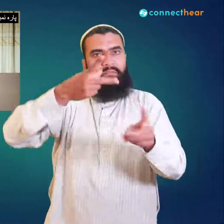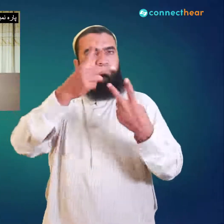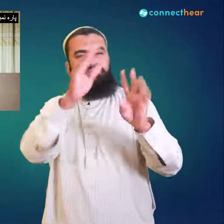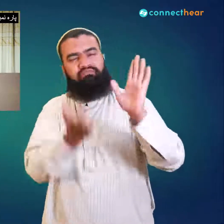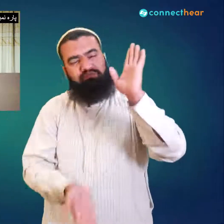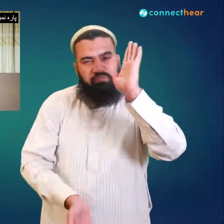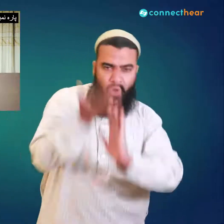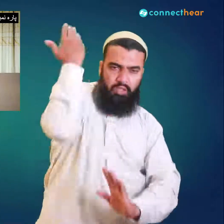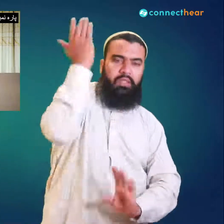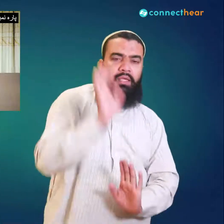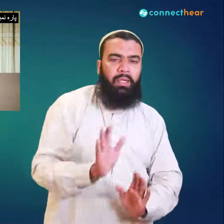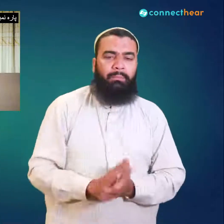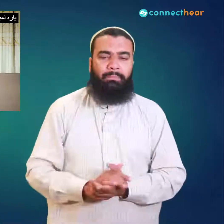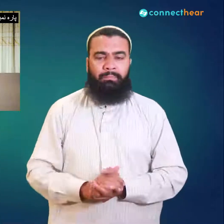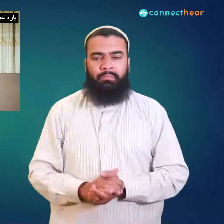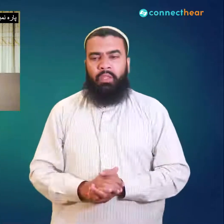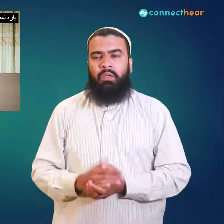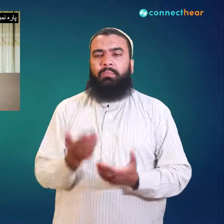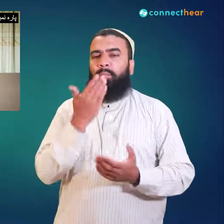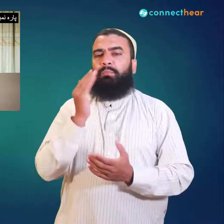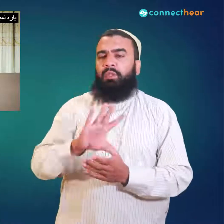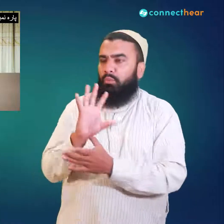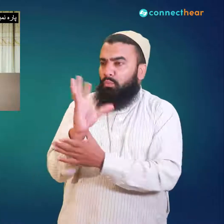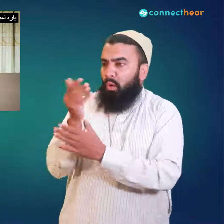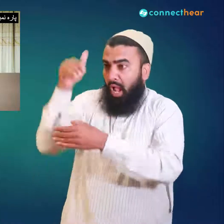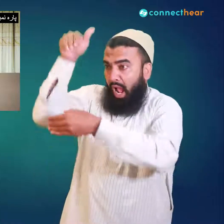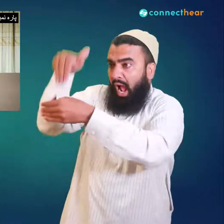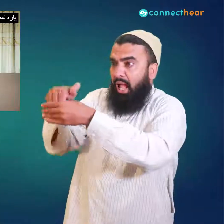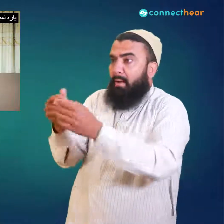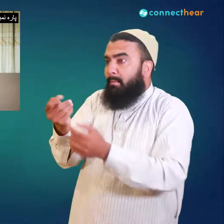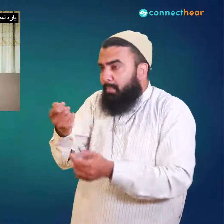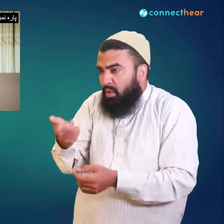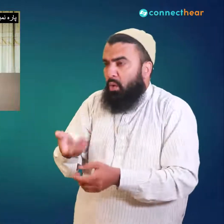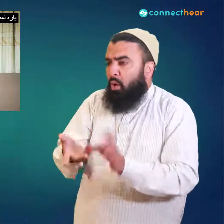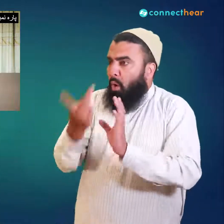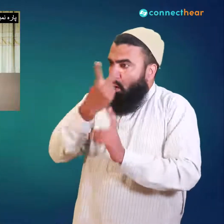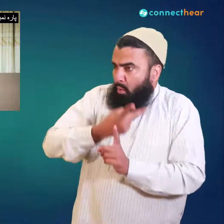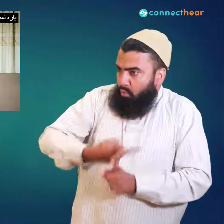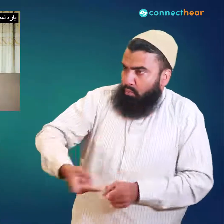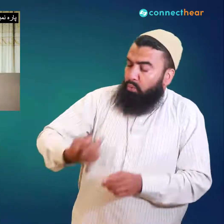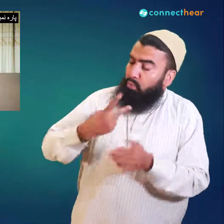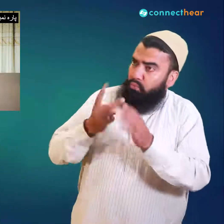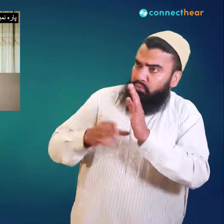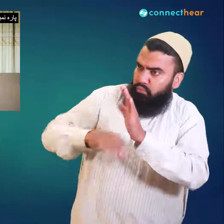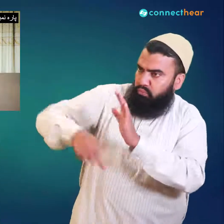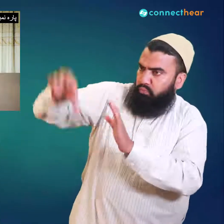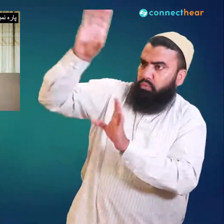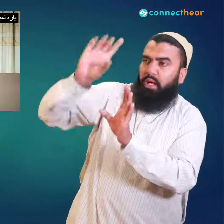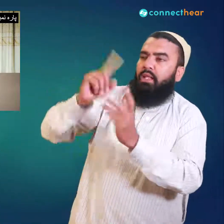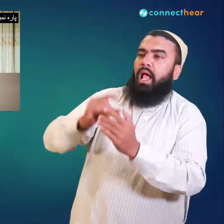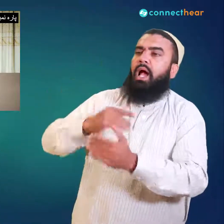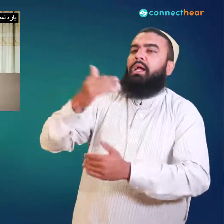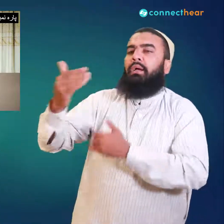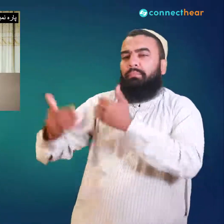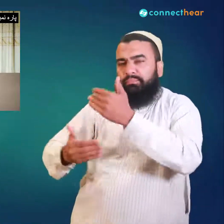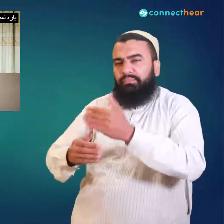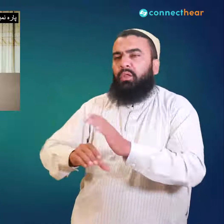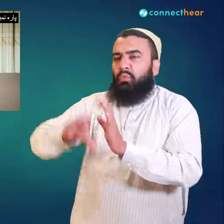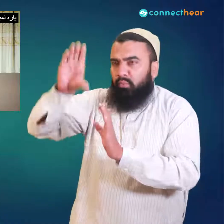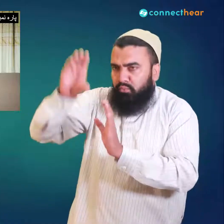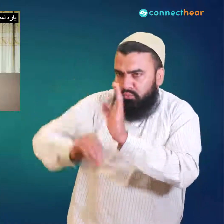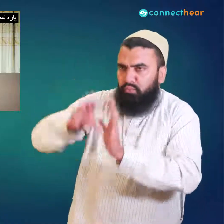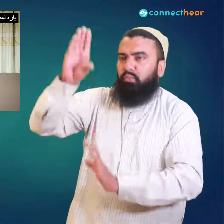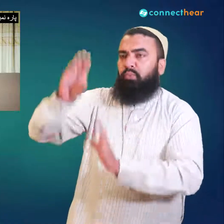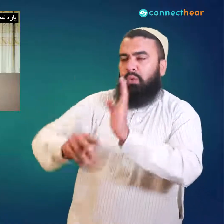جبکہ یہ چیز اس کے لیے فائدہ مند نہیں، نہ دائمی ہے۔ اس کے مقابلے میں اللہ کا فضل، اللہ کا رحم دائمی